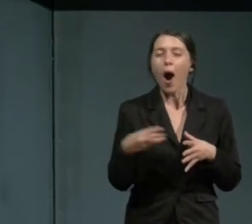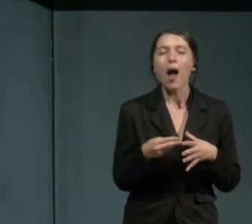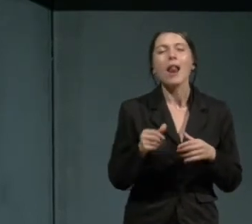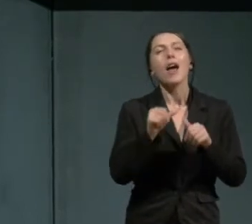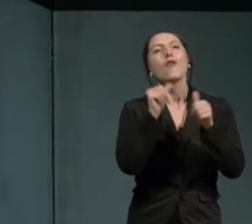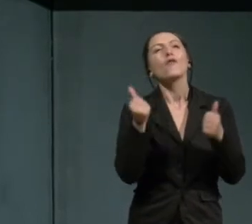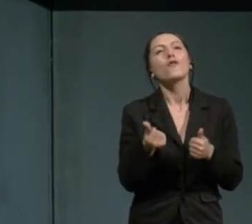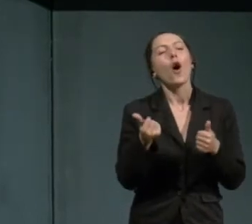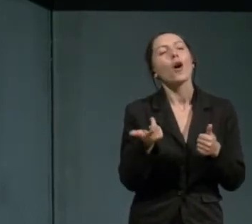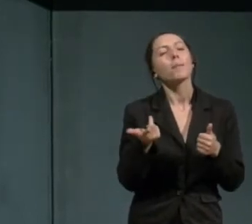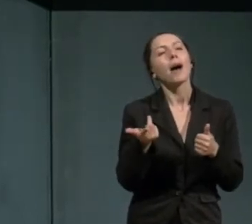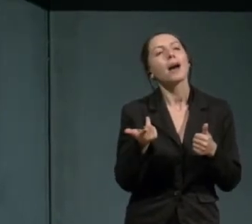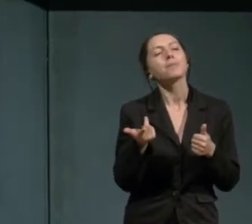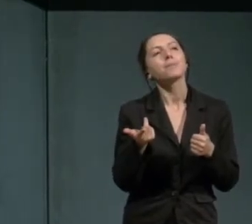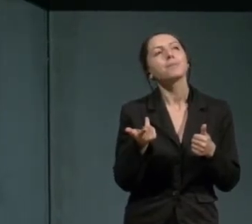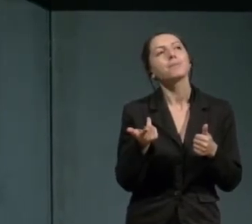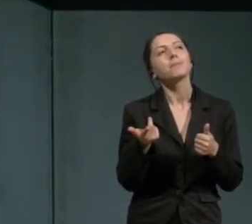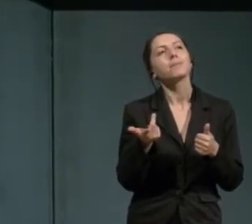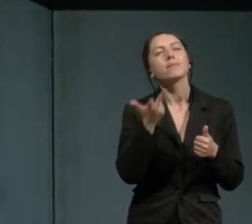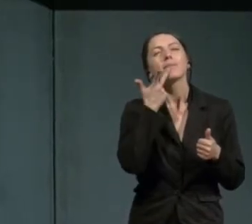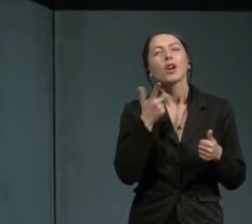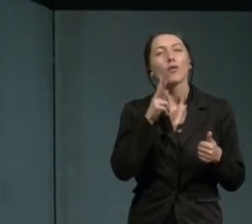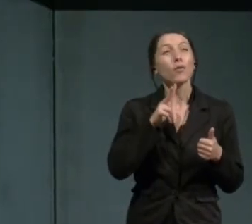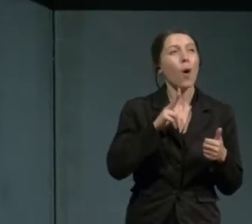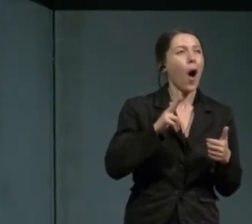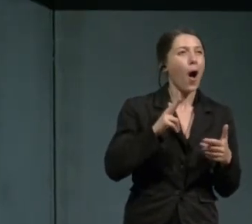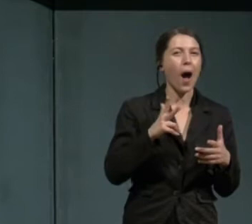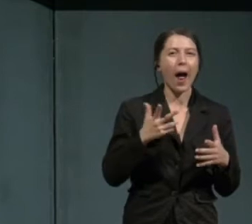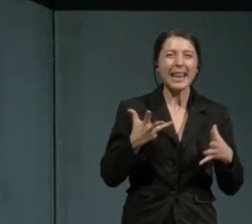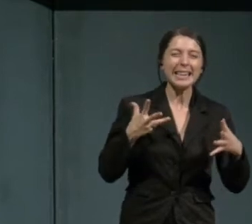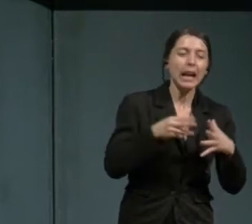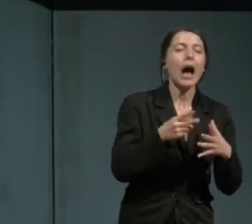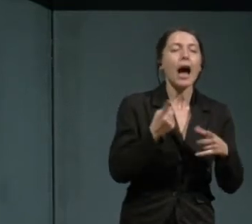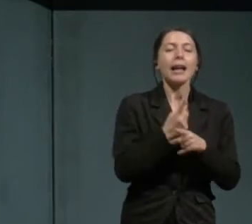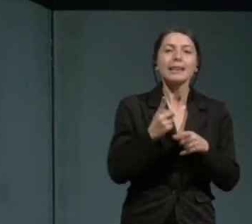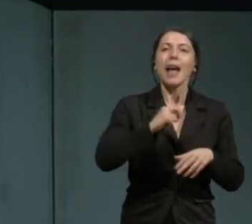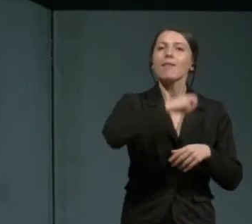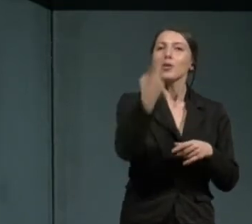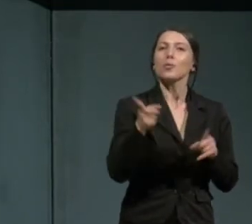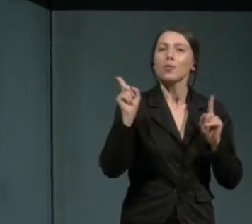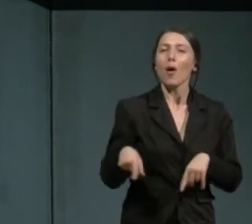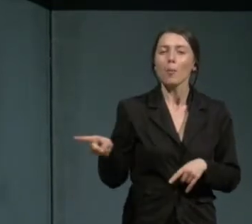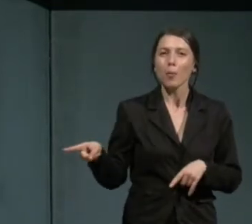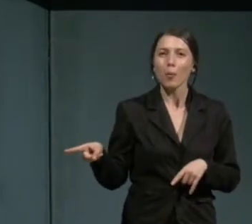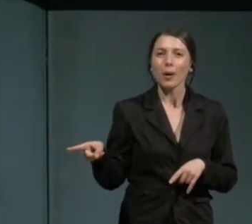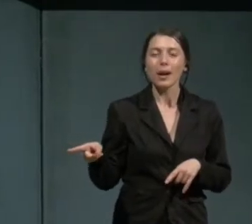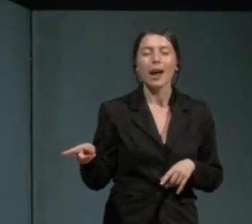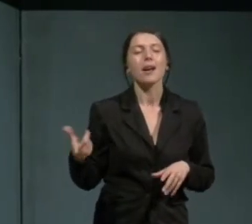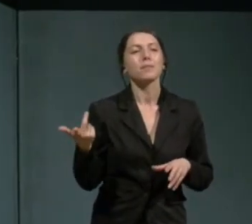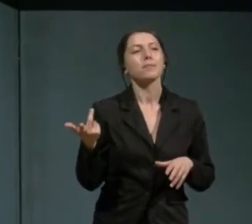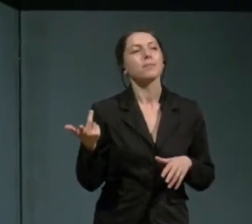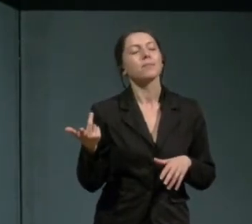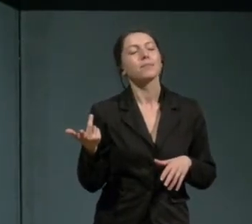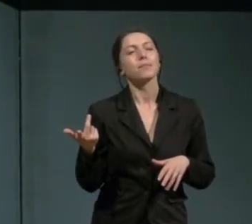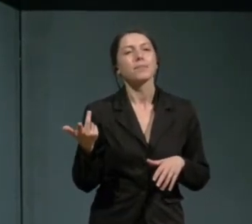intronizzazione dovrà tuffarsi dovrà fare un tuffo anche lei ci sono tre